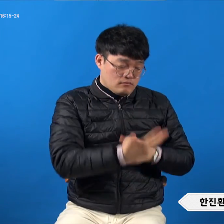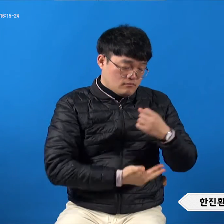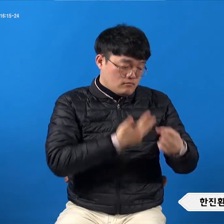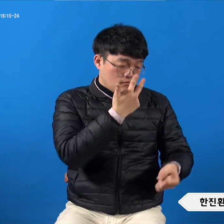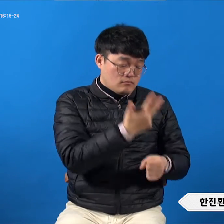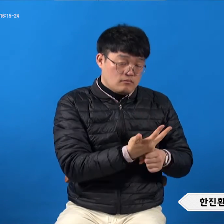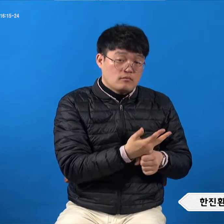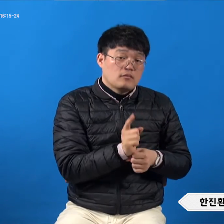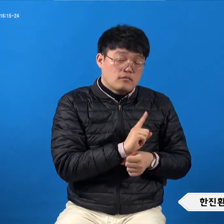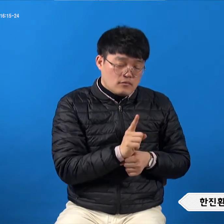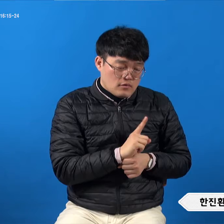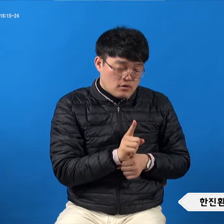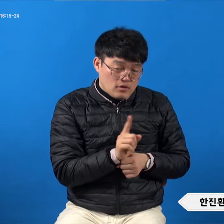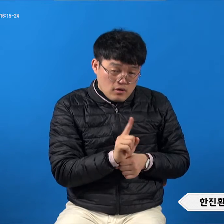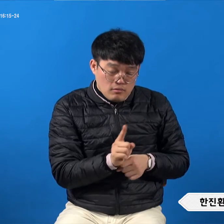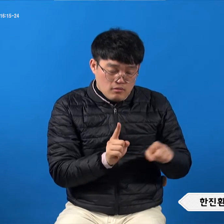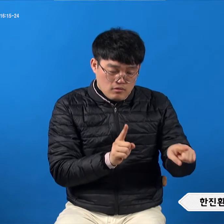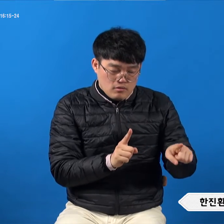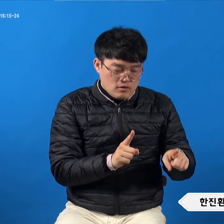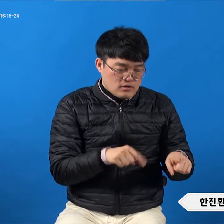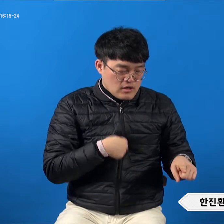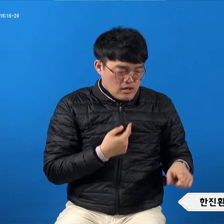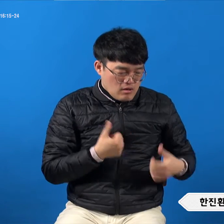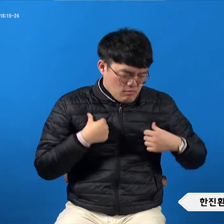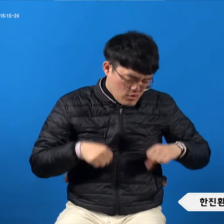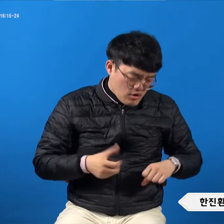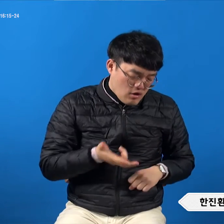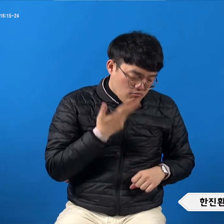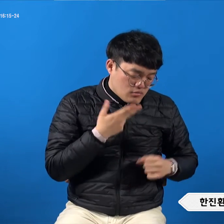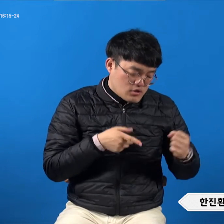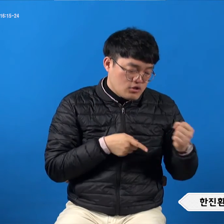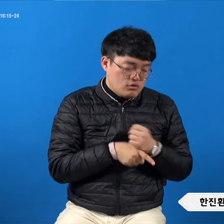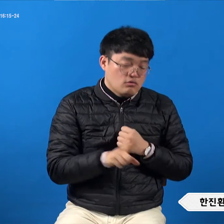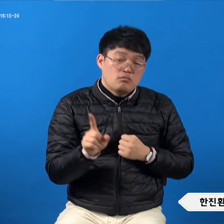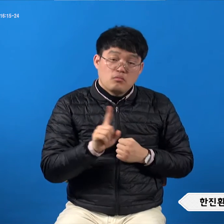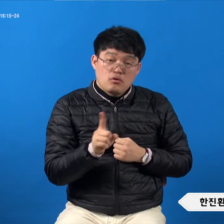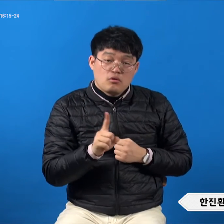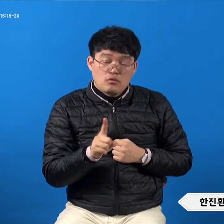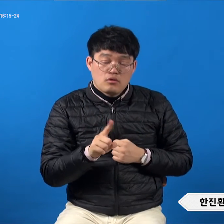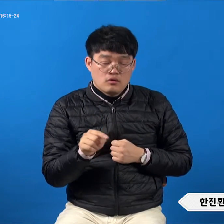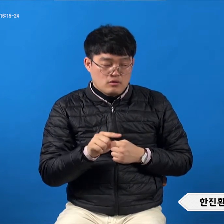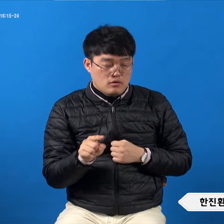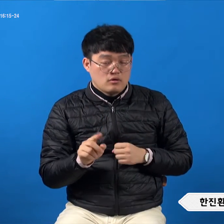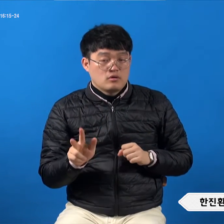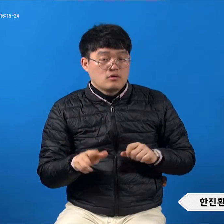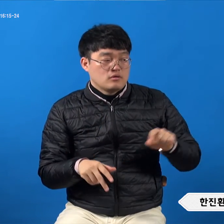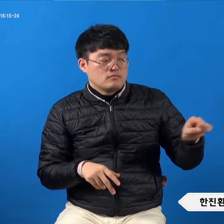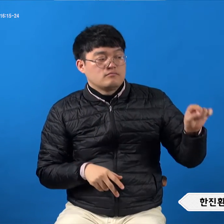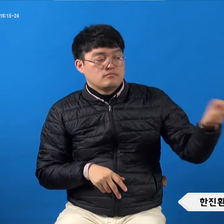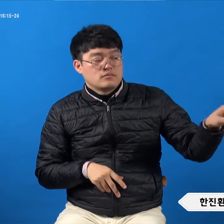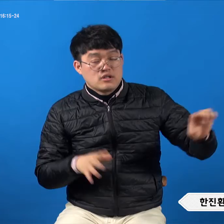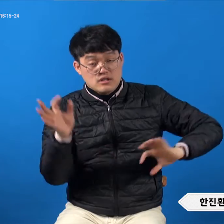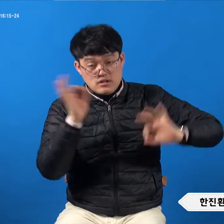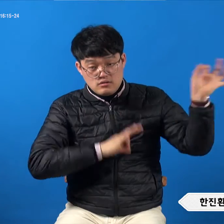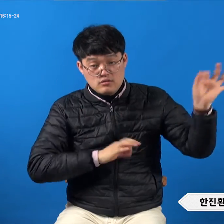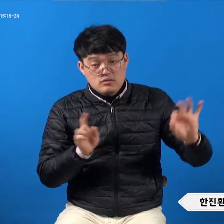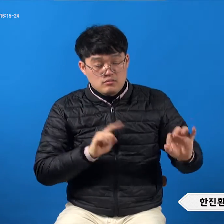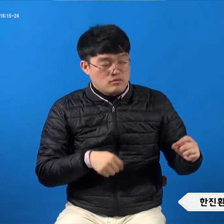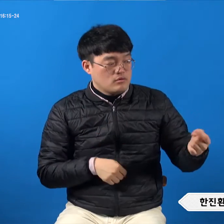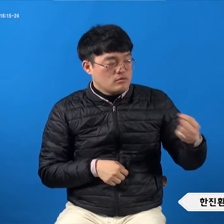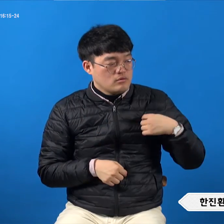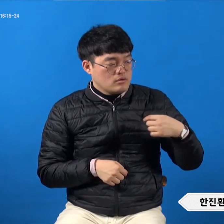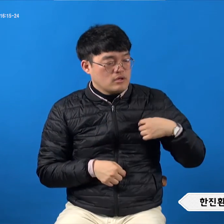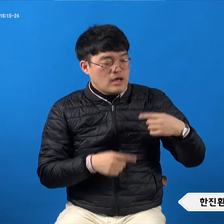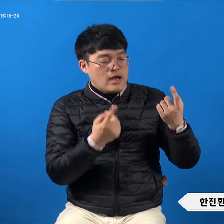감옥에서도 꺾이지 않았느냐? 자기 자서전에 이렇게 말했습니다. 당국이 저지른 최대의 실수는